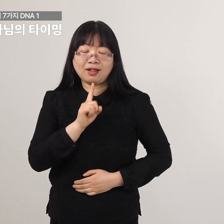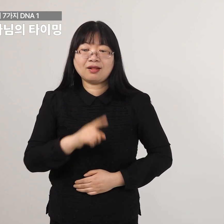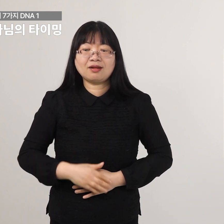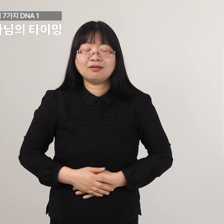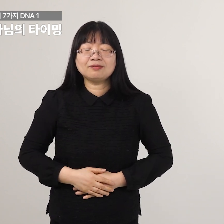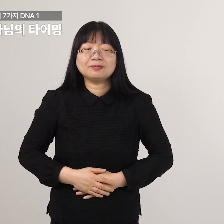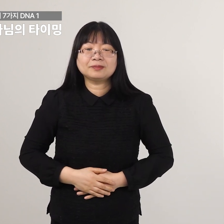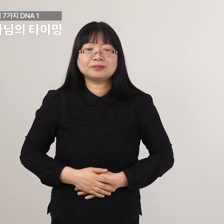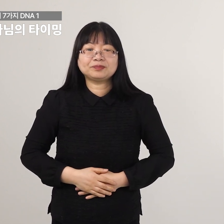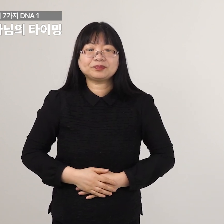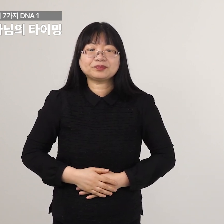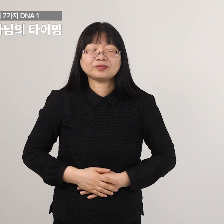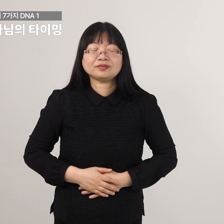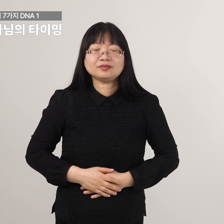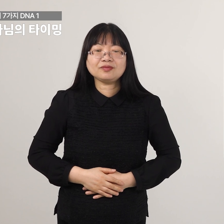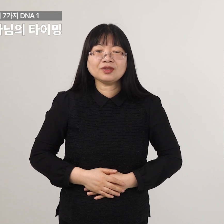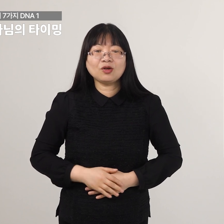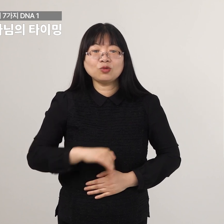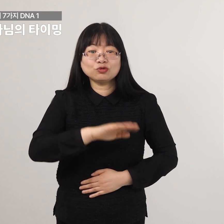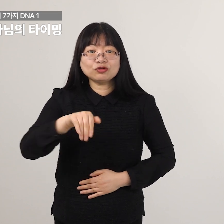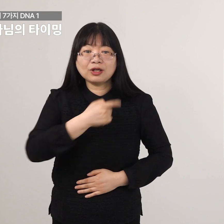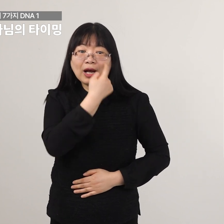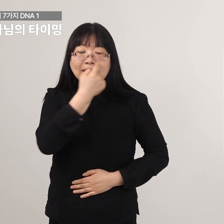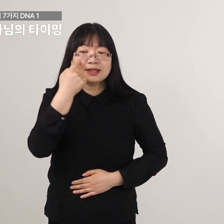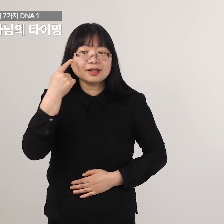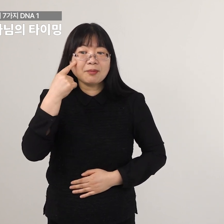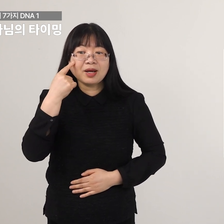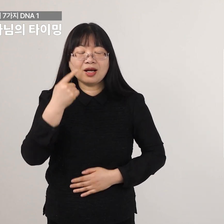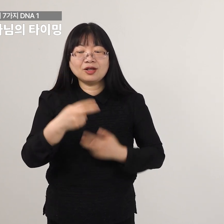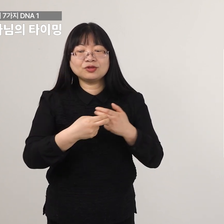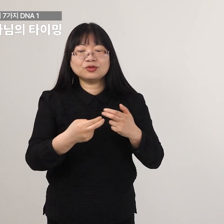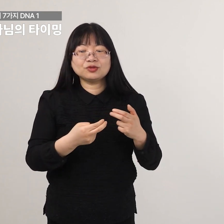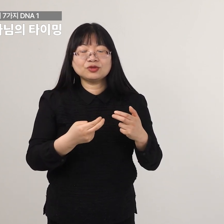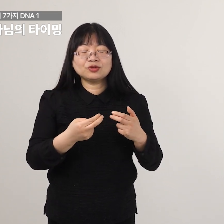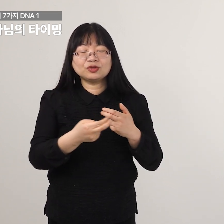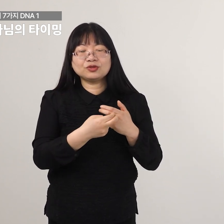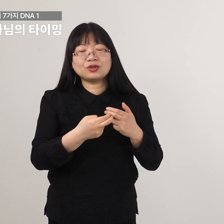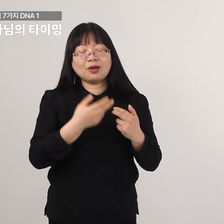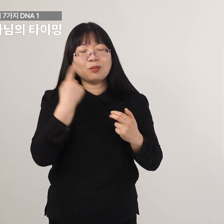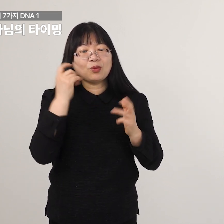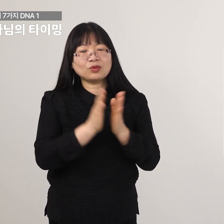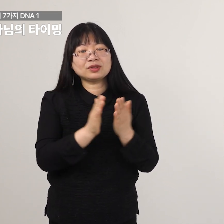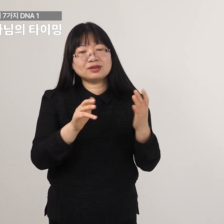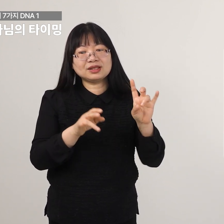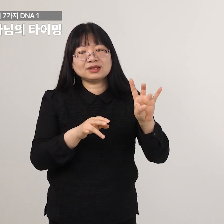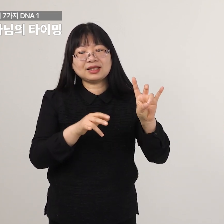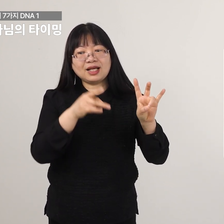누가복음 우리 그 부분을 한번 확인을 해 보십시다. 24장 우리 볼까요?